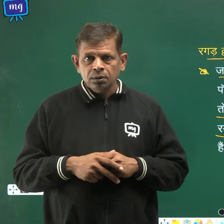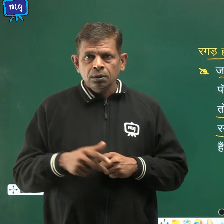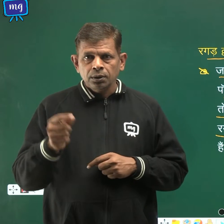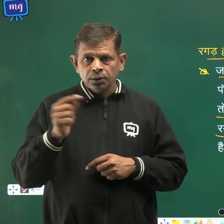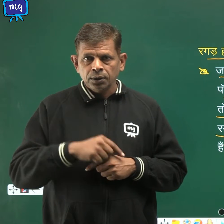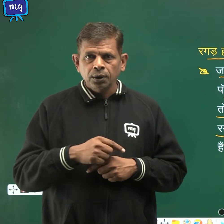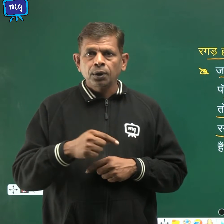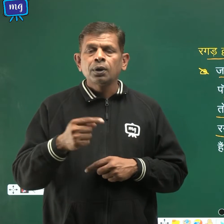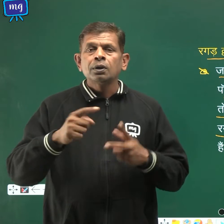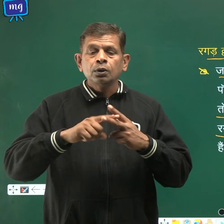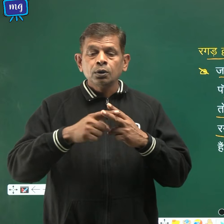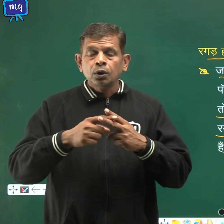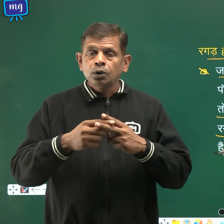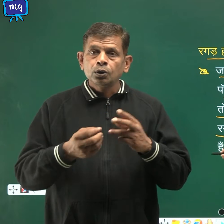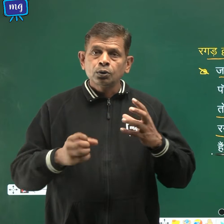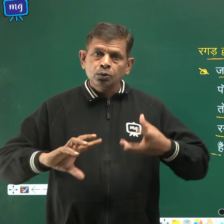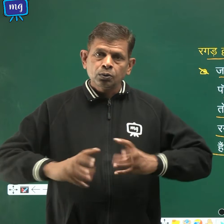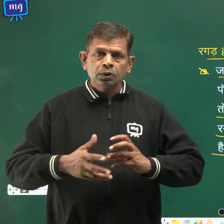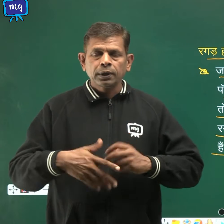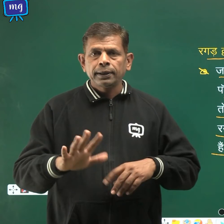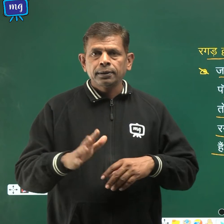ये आवेशित हो जाते हैं।